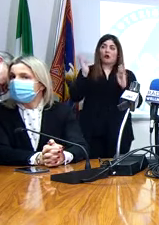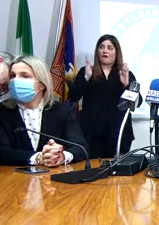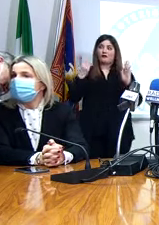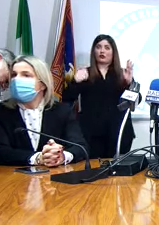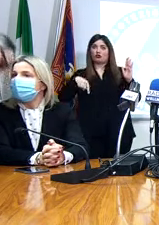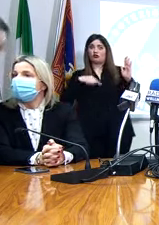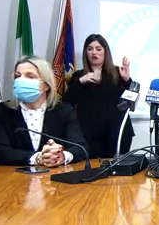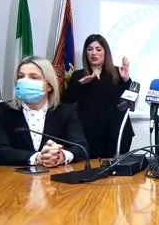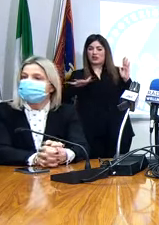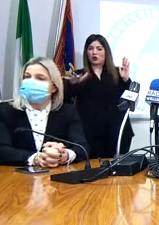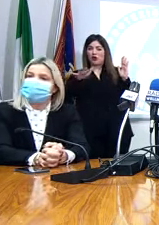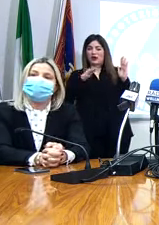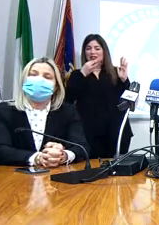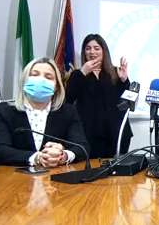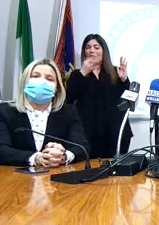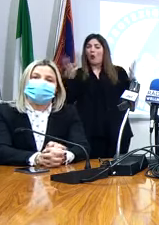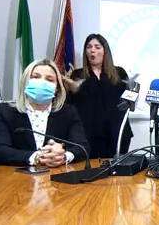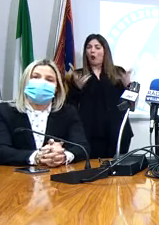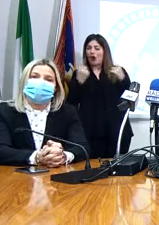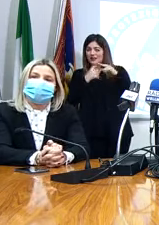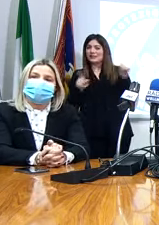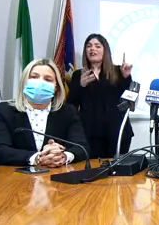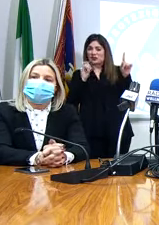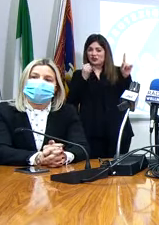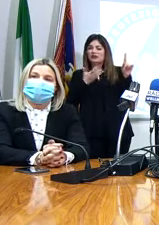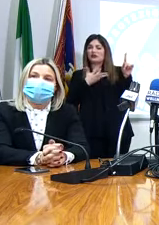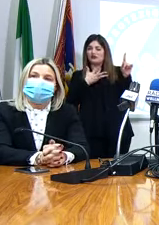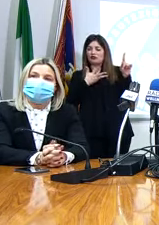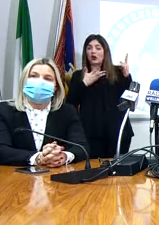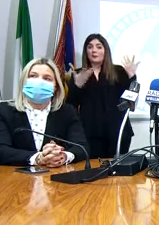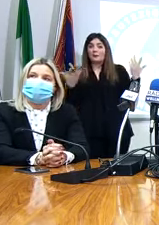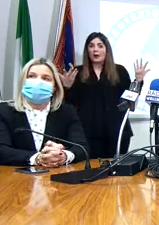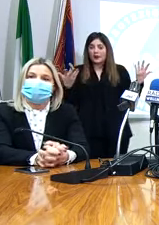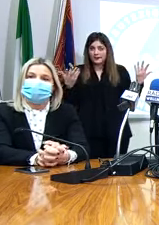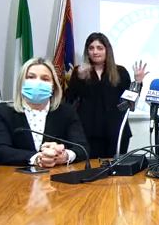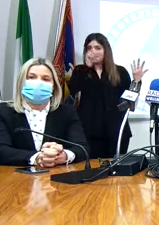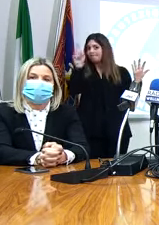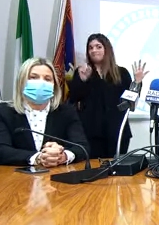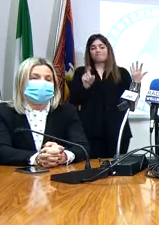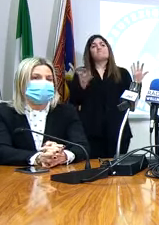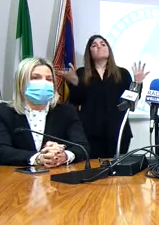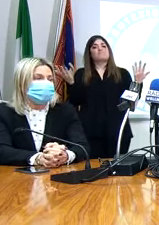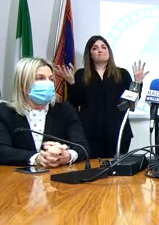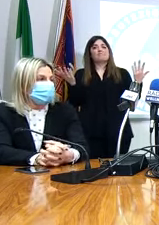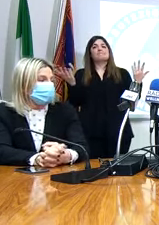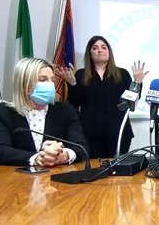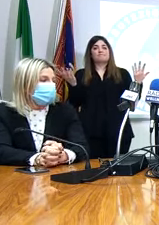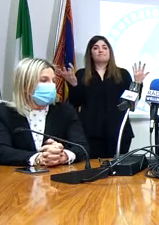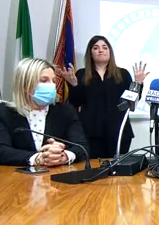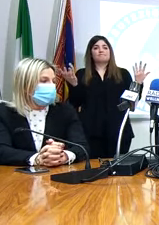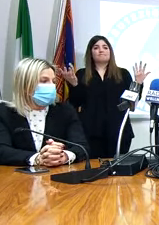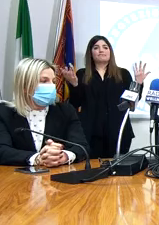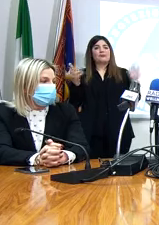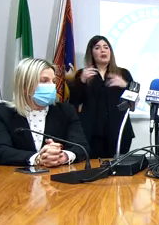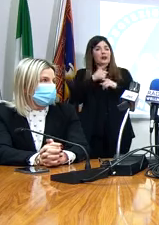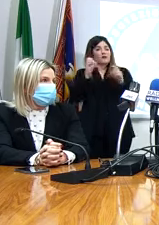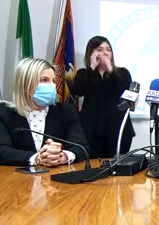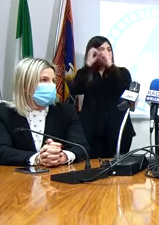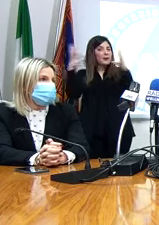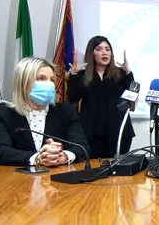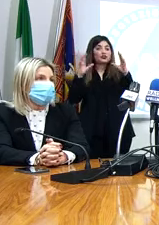di diverso c'era. Continuo a dirvi che nei giorni nei quali il virus entrava a Codogno, entrava a Venezia. Venezia,